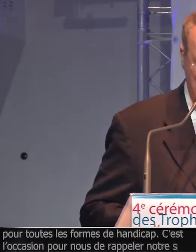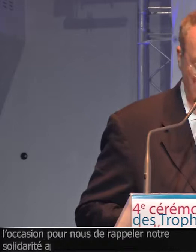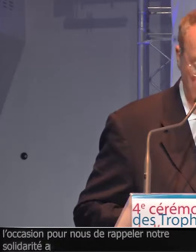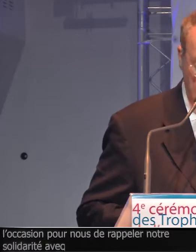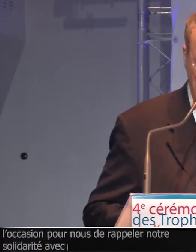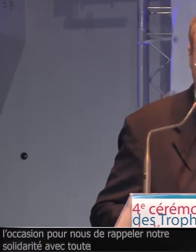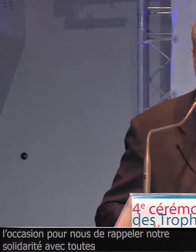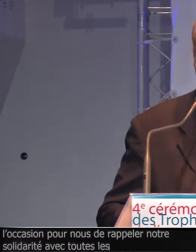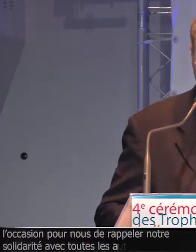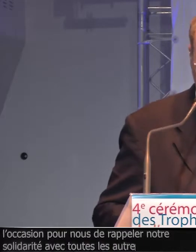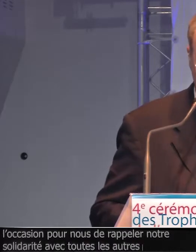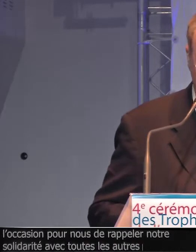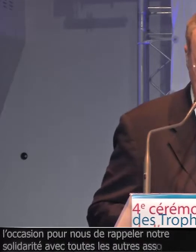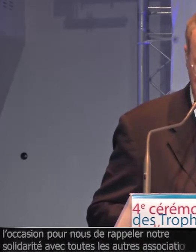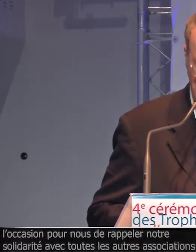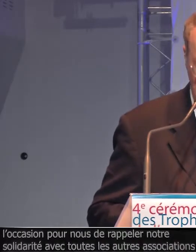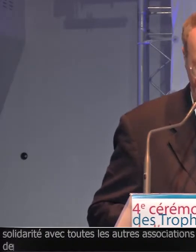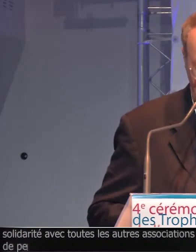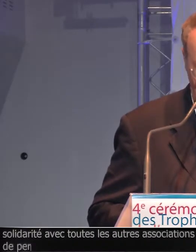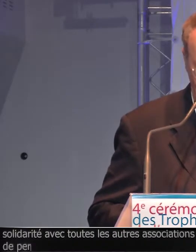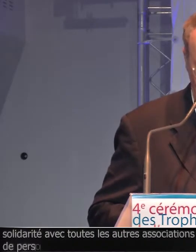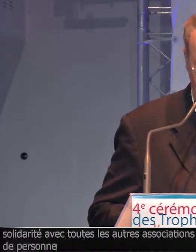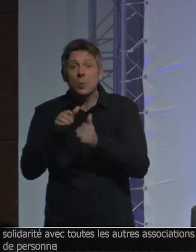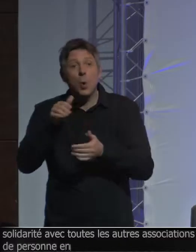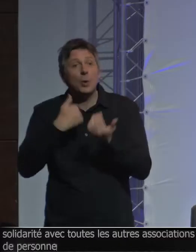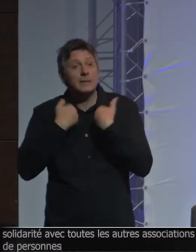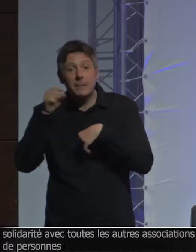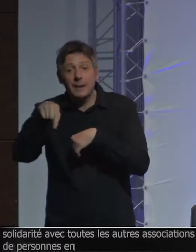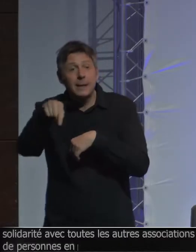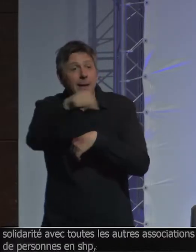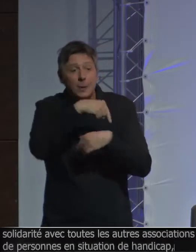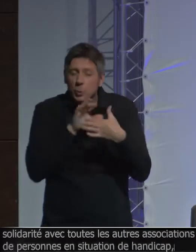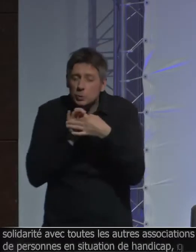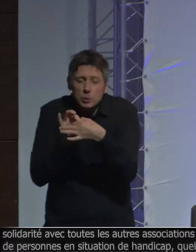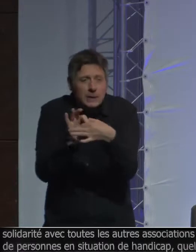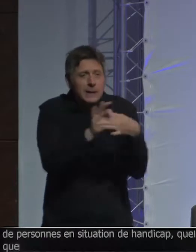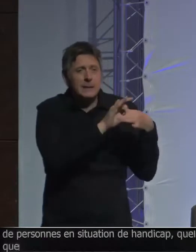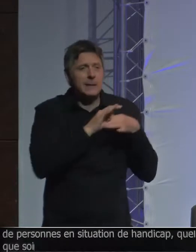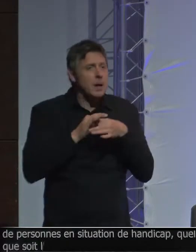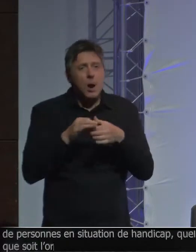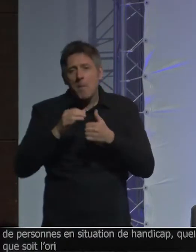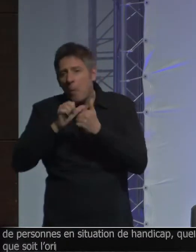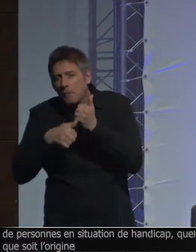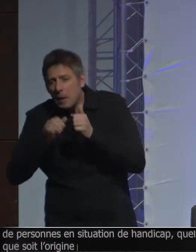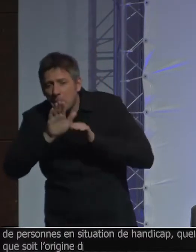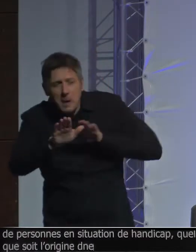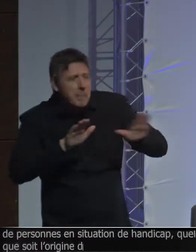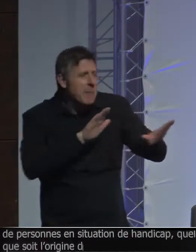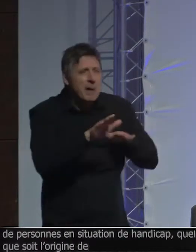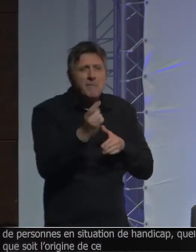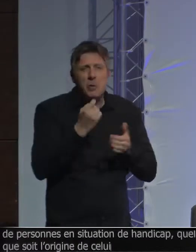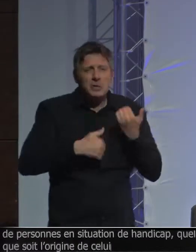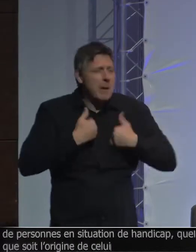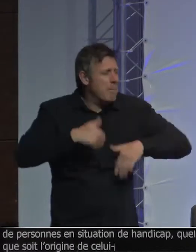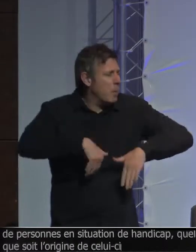rappeler notre solidarité avec toutes les autres associations de personnes en situation de handicap, quelle que soit l'origine de celui-ci.